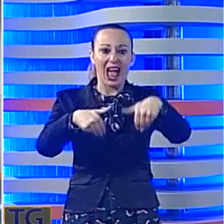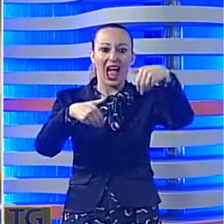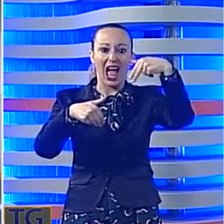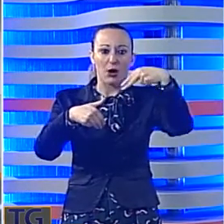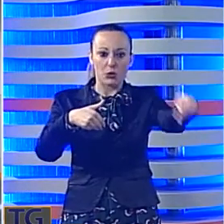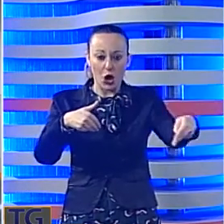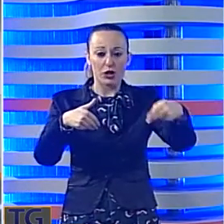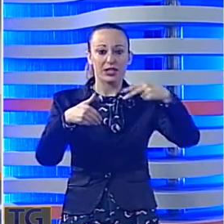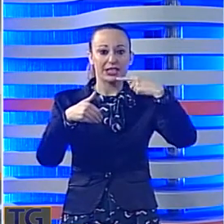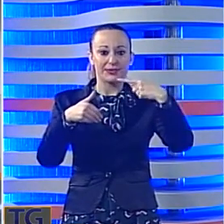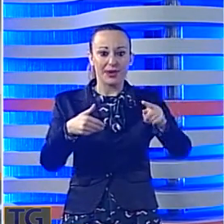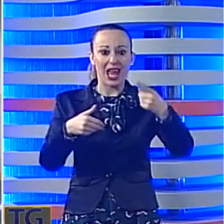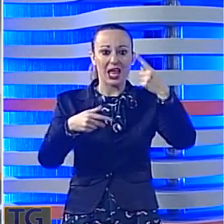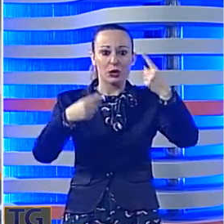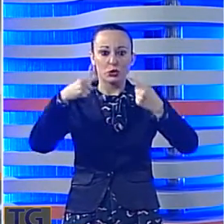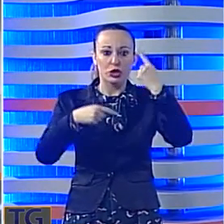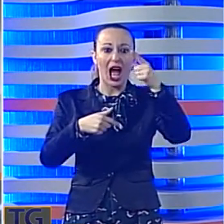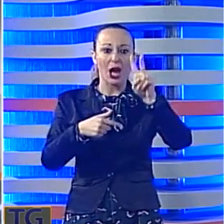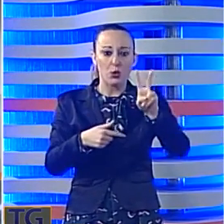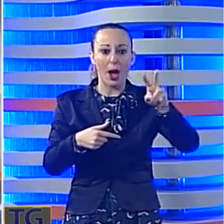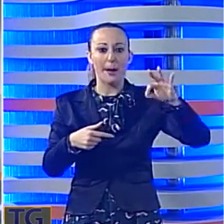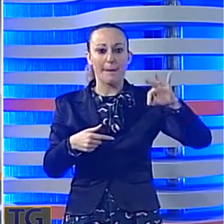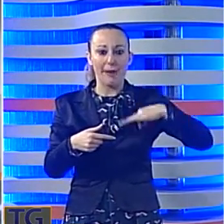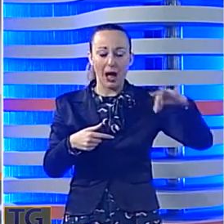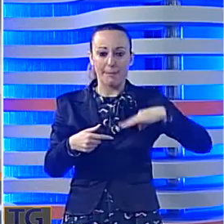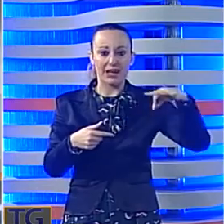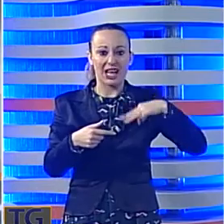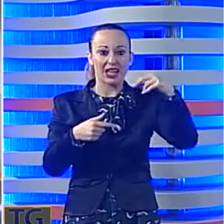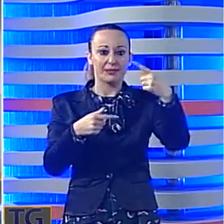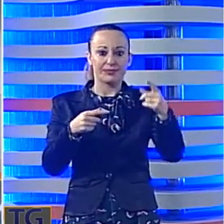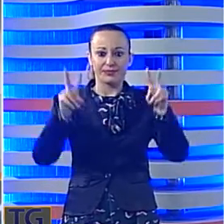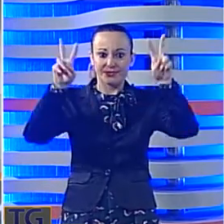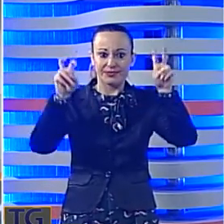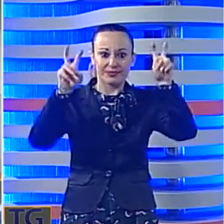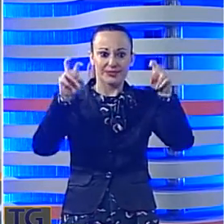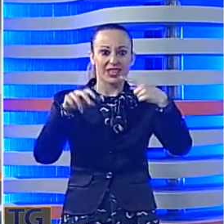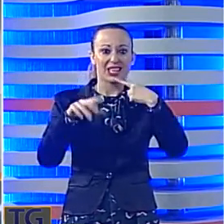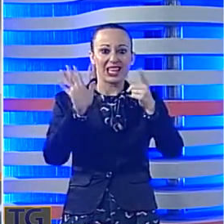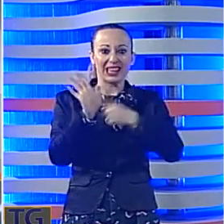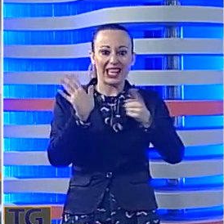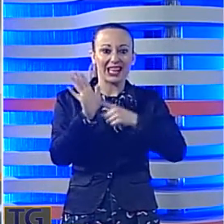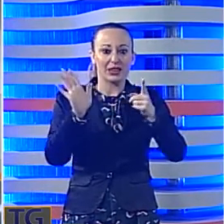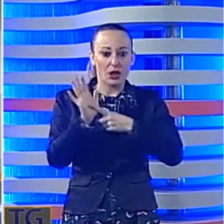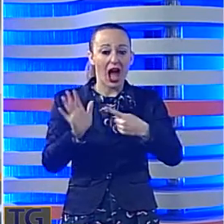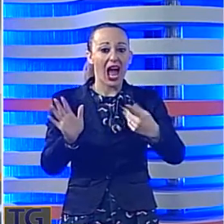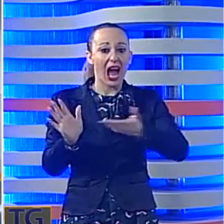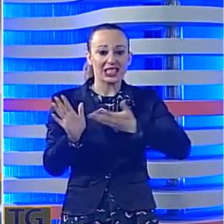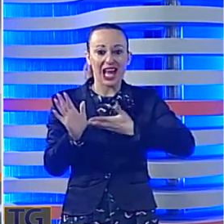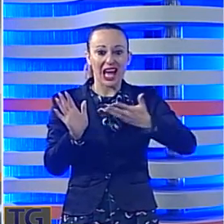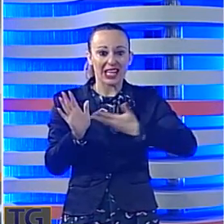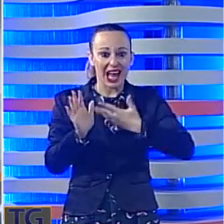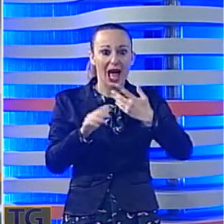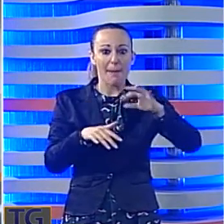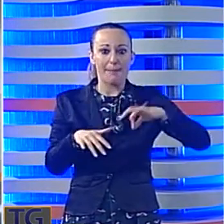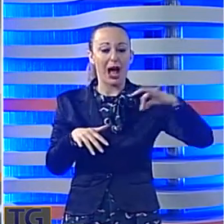l'una per due indennità di risultato. Il diritto di essere premiato non l'ho